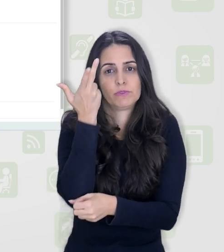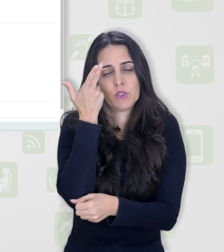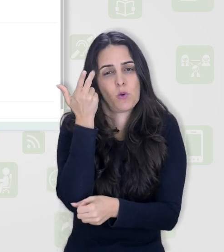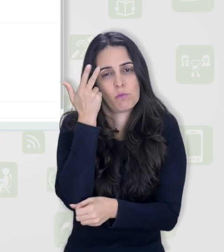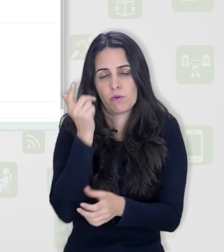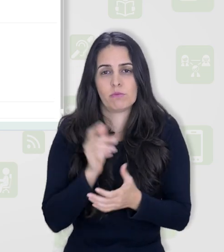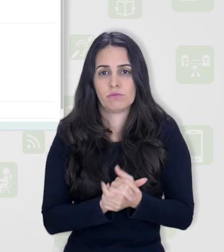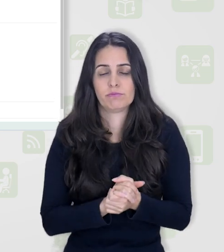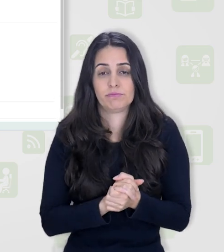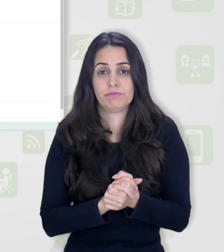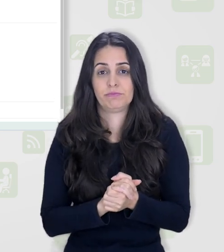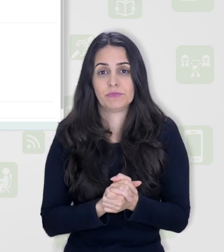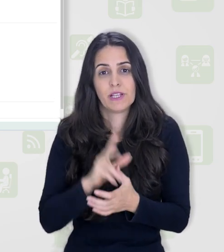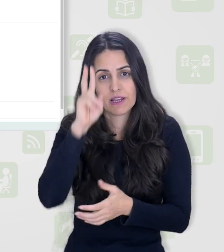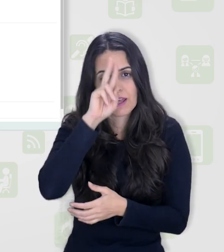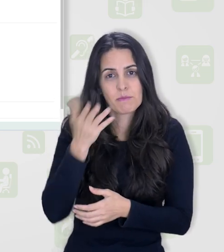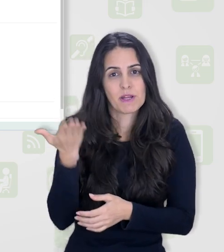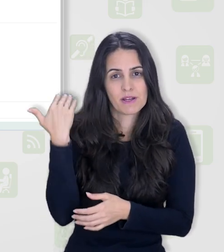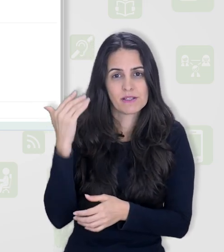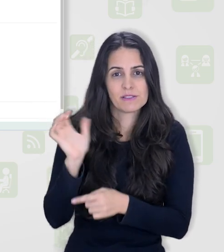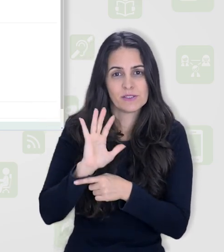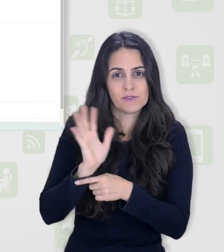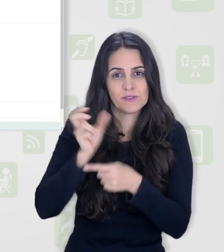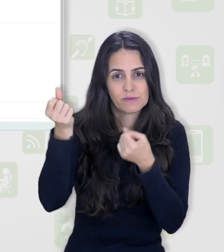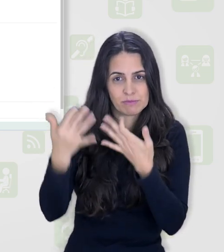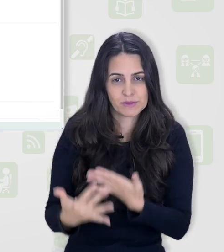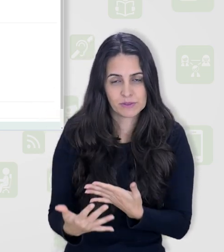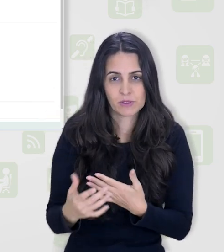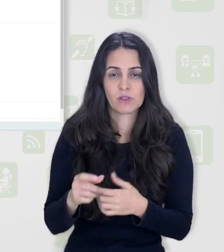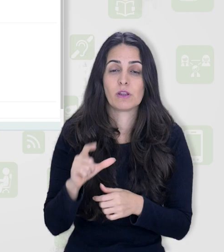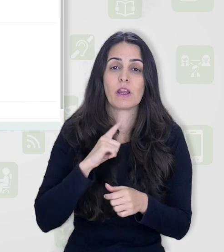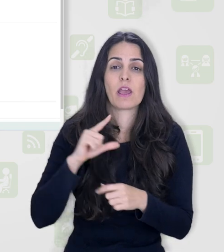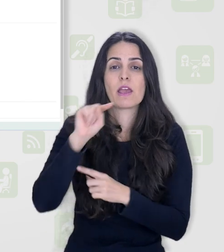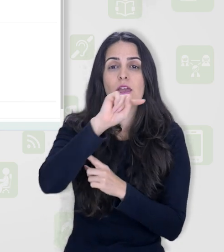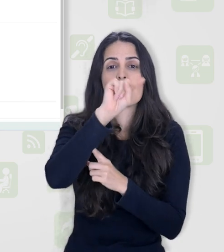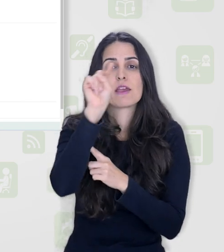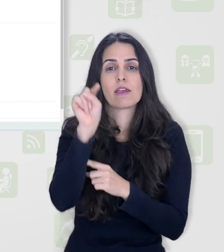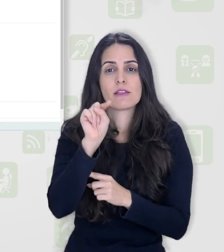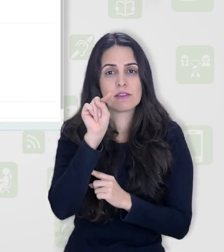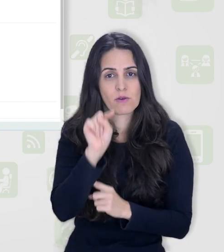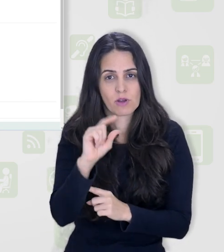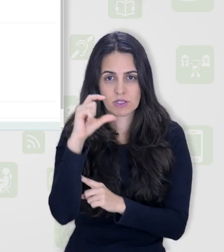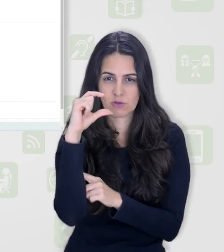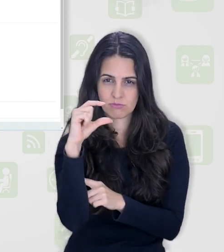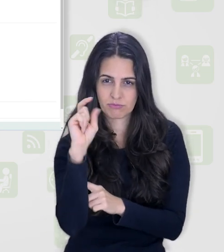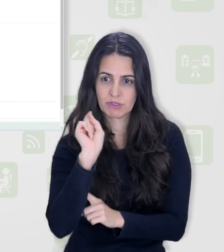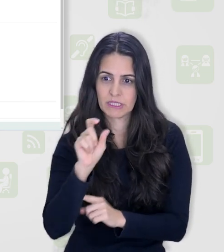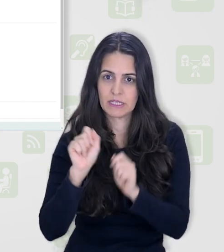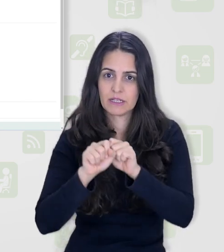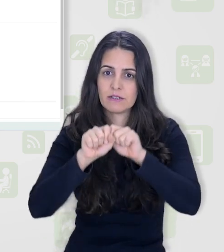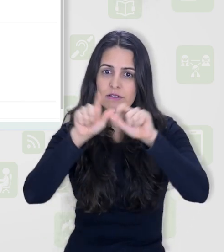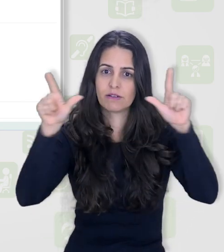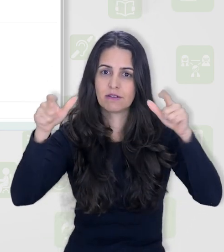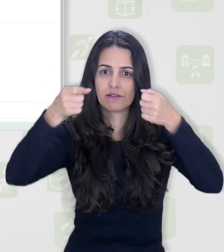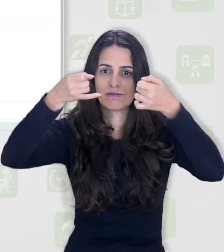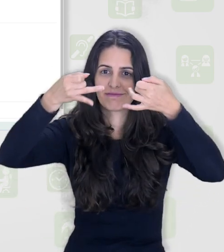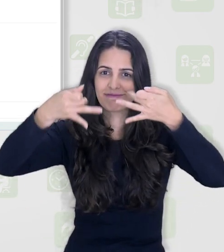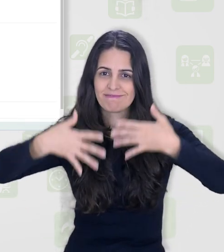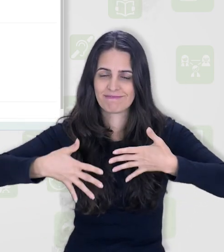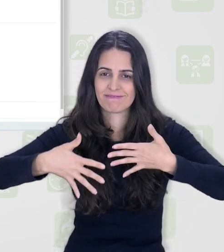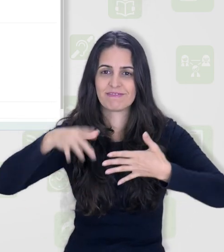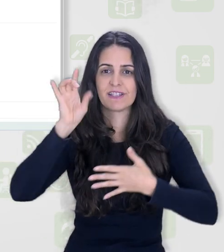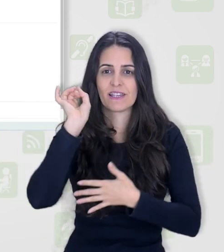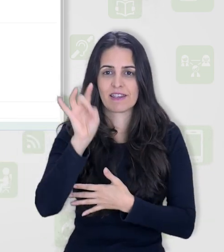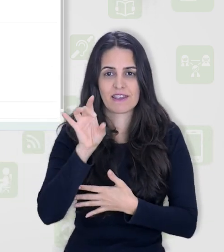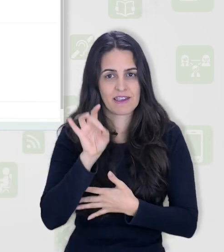outros tutoriais você sempre pode é clicar aqui na interrogação para entender o que que é cada uma então que o mundo